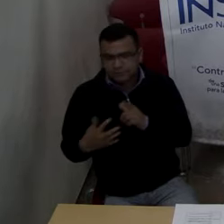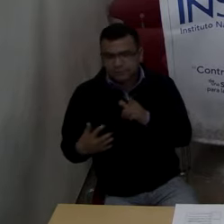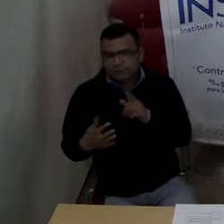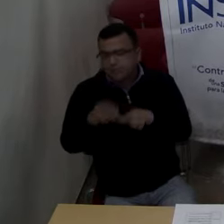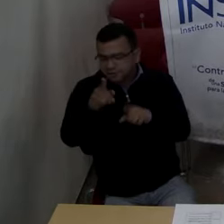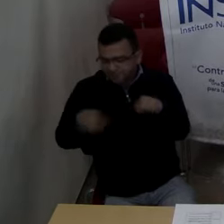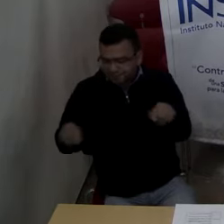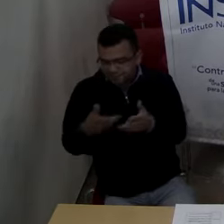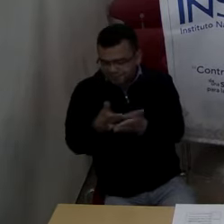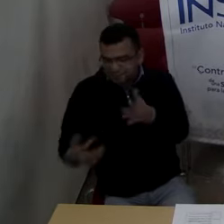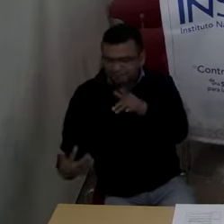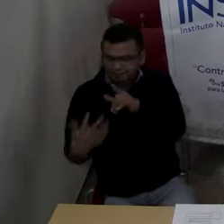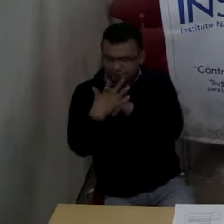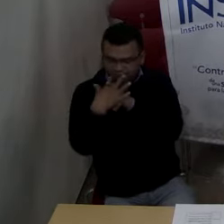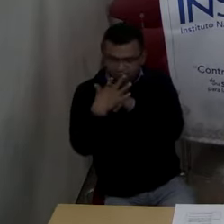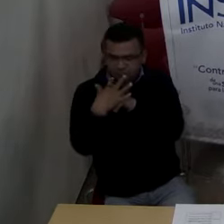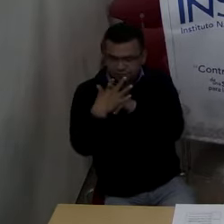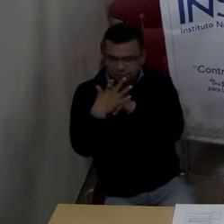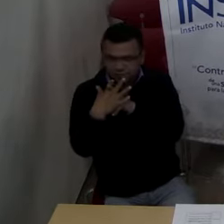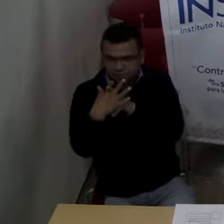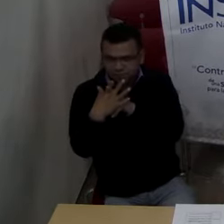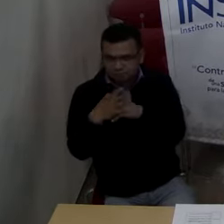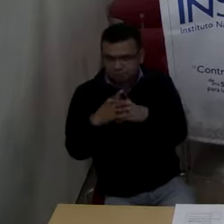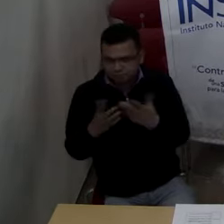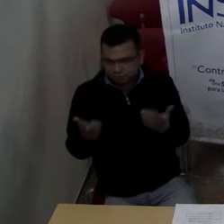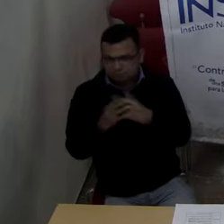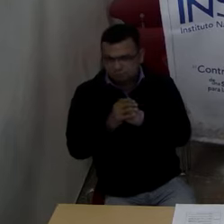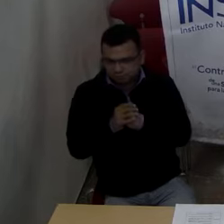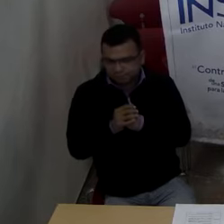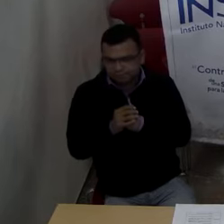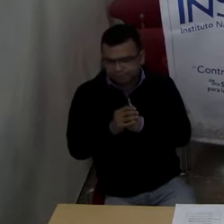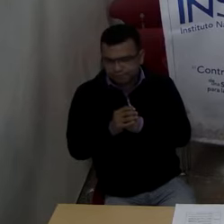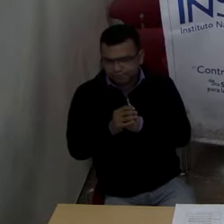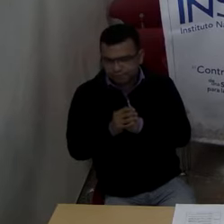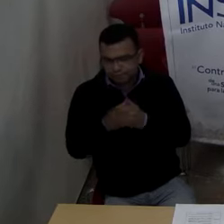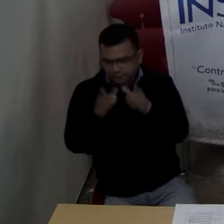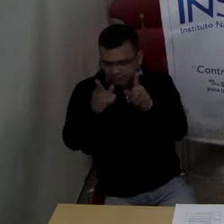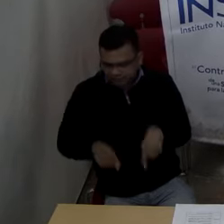sonido y por ende con la significación.